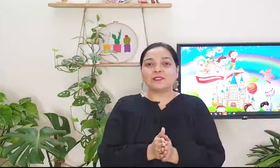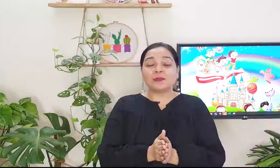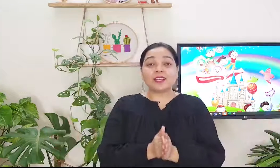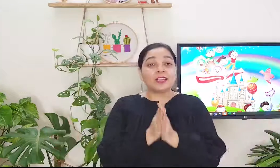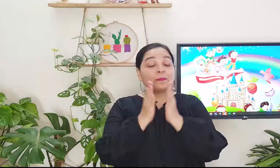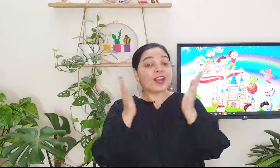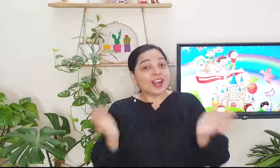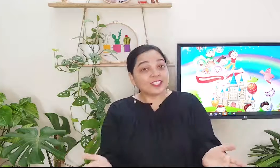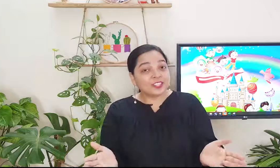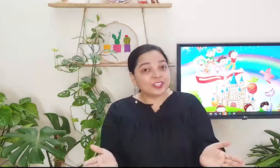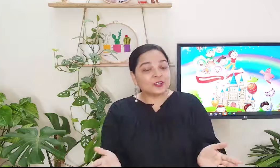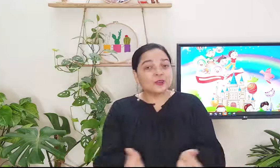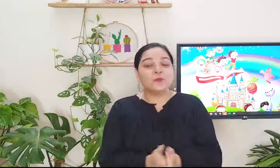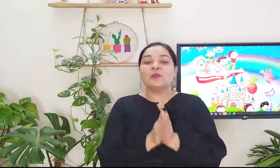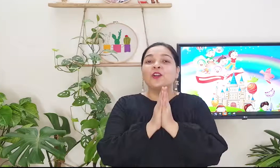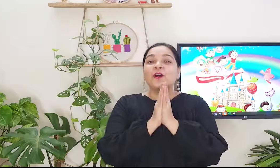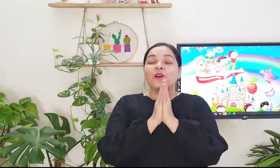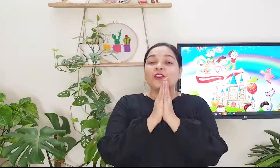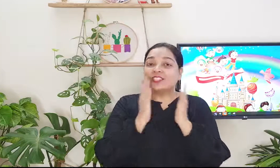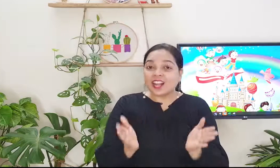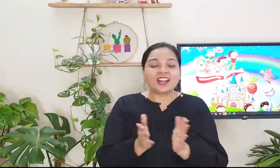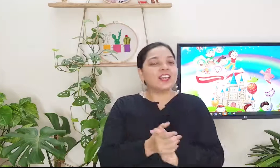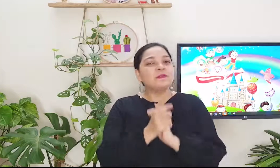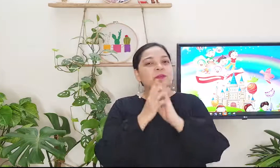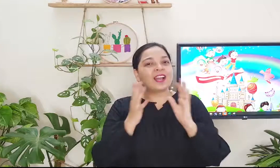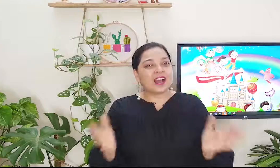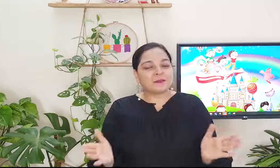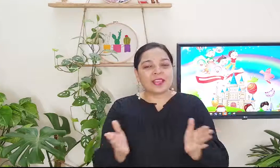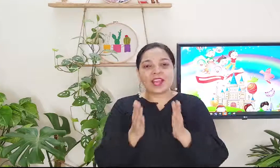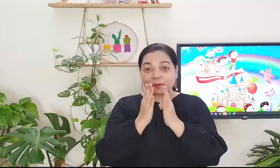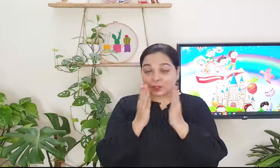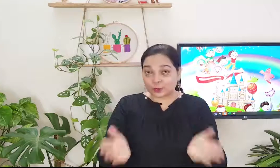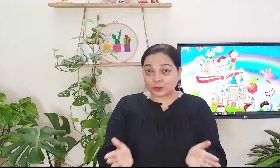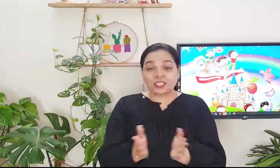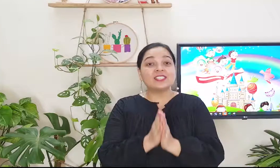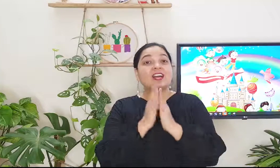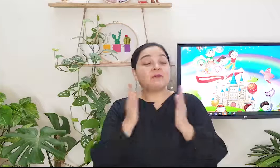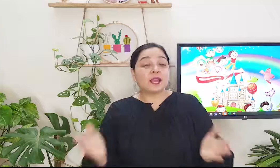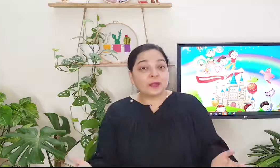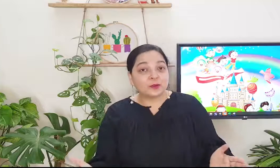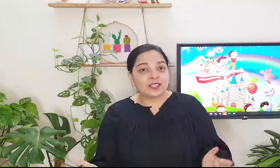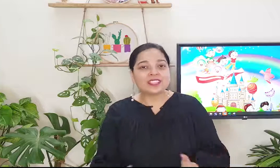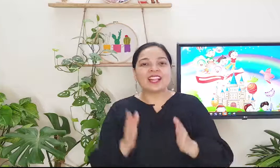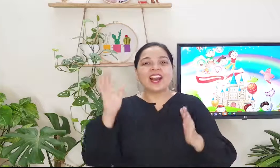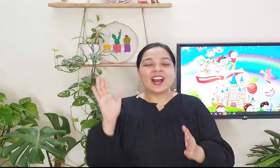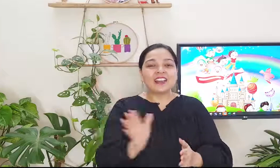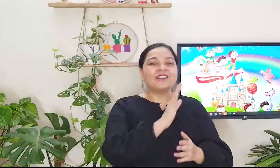সবাই বলো আমরা আশীষিত। আর যেখানেই তোমরা আছো বন্ধুদের সাথে ভাইদের সাথে হাই ফাই